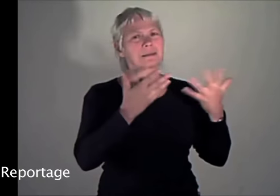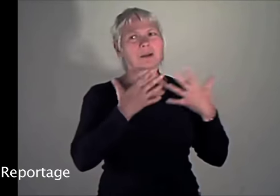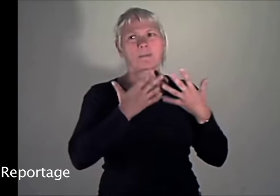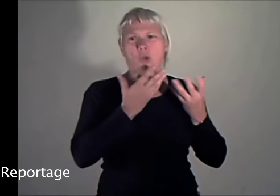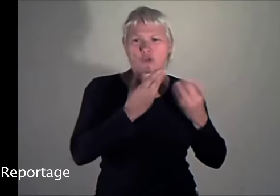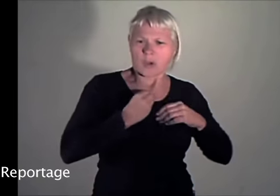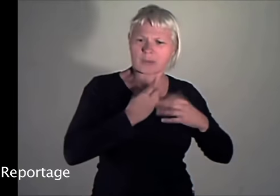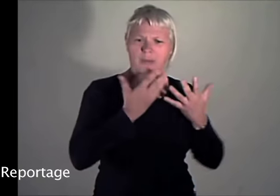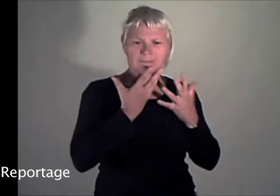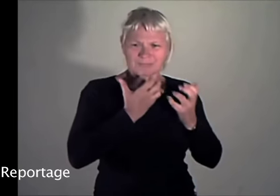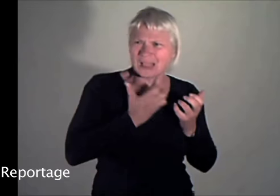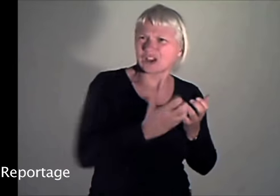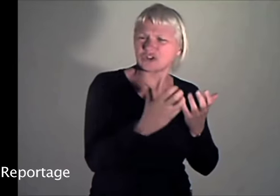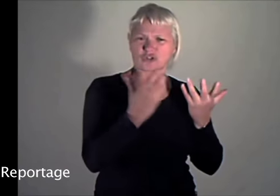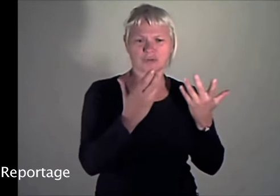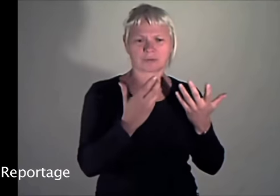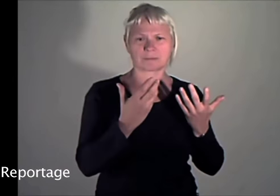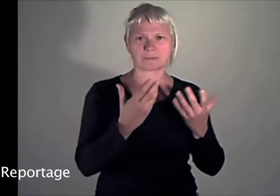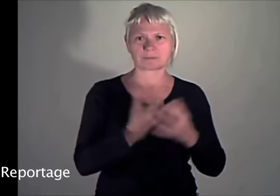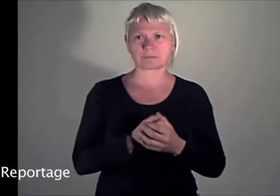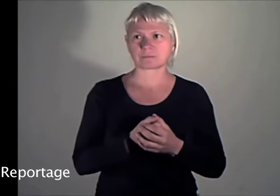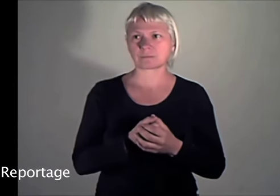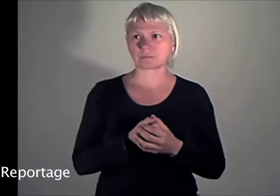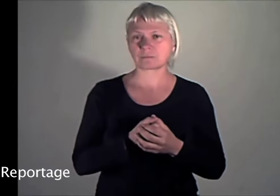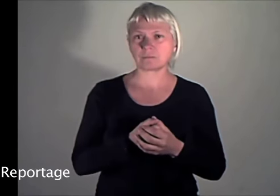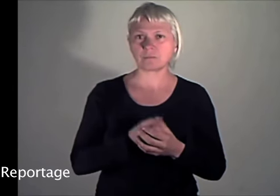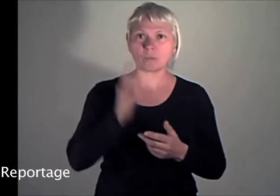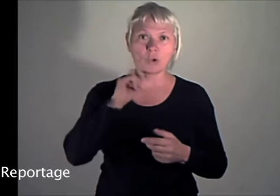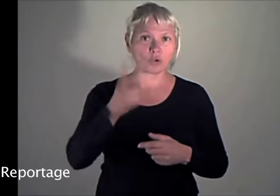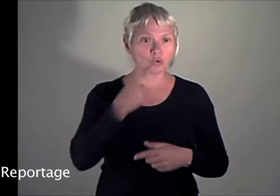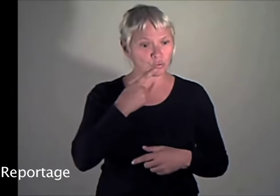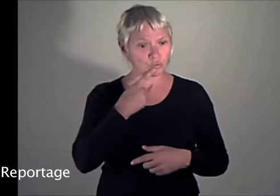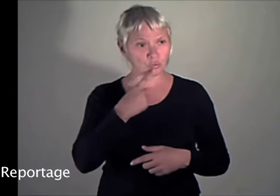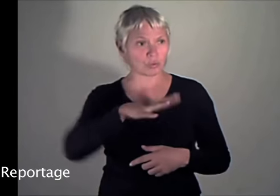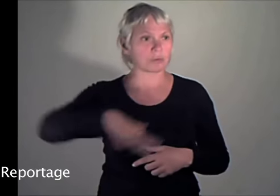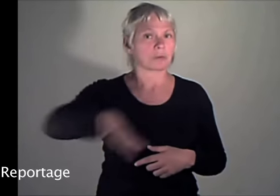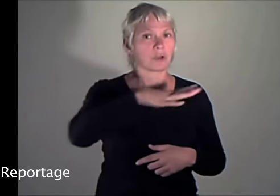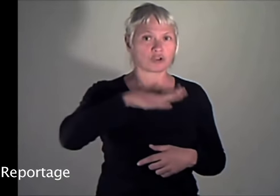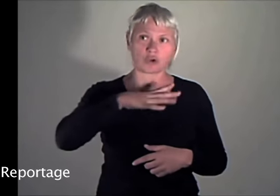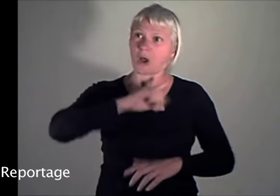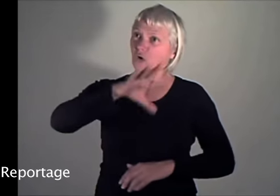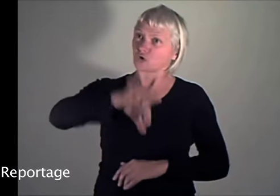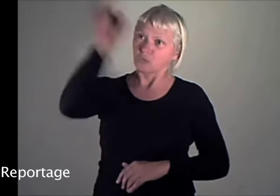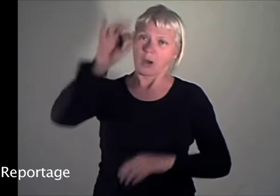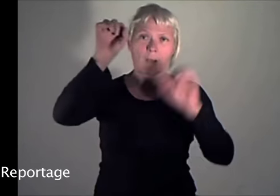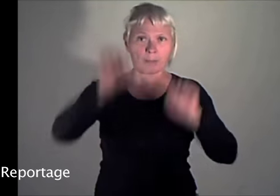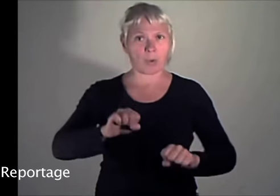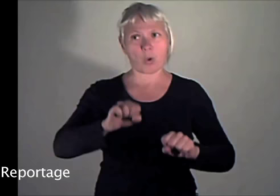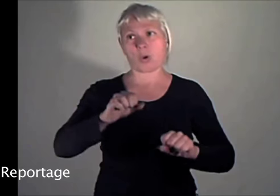une identité sourde ou de s'effacer et de rentrer dans le monde des entendants et de fonctionner dans un à peu près, de s'adapter à